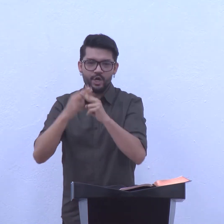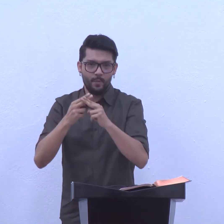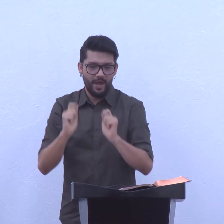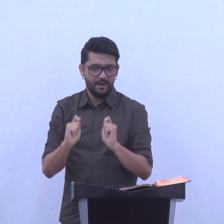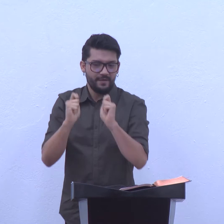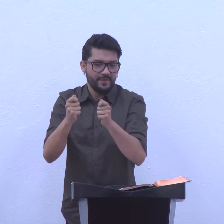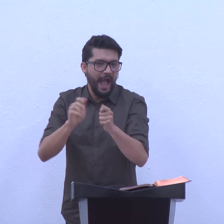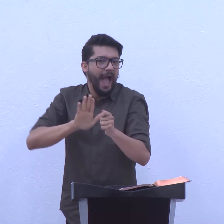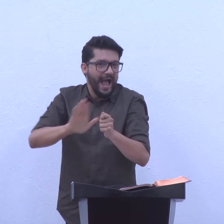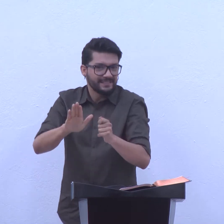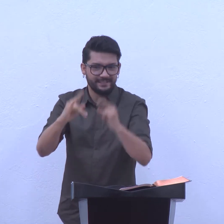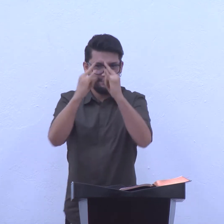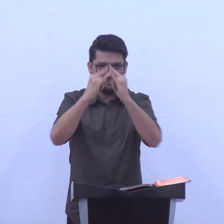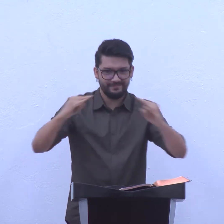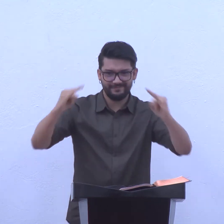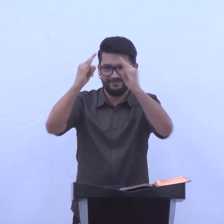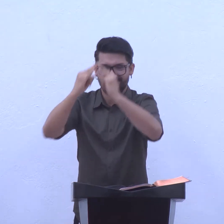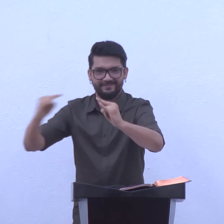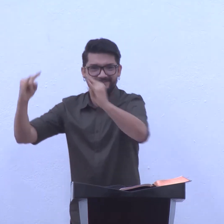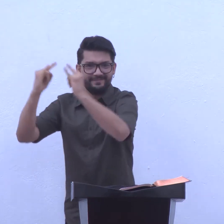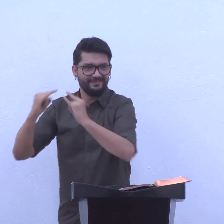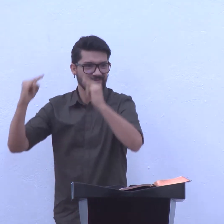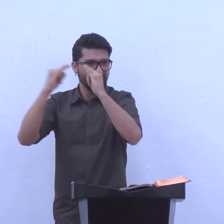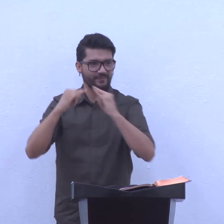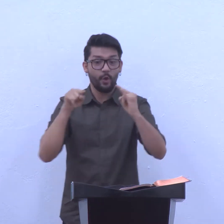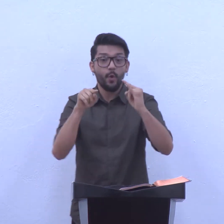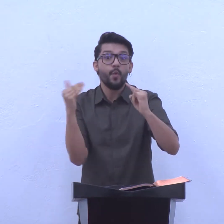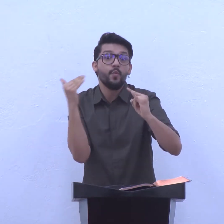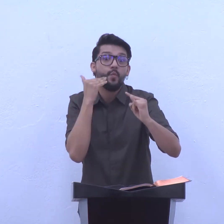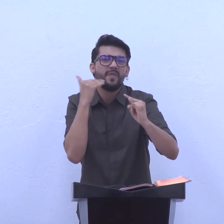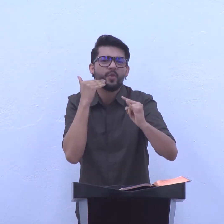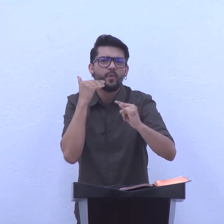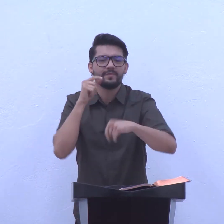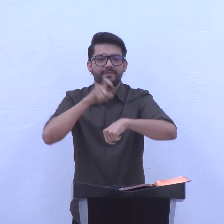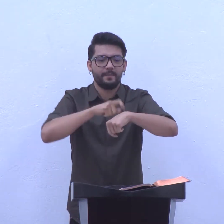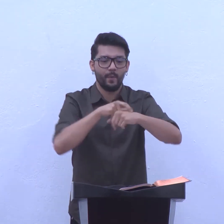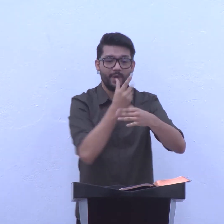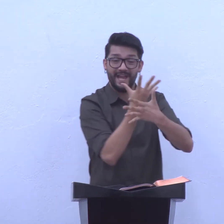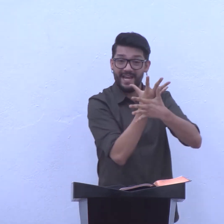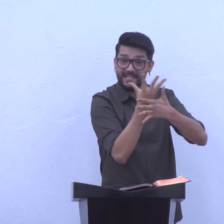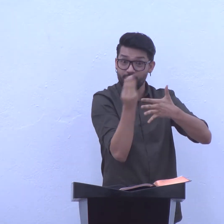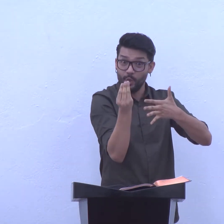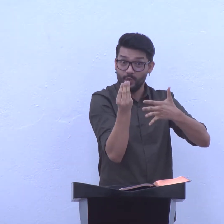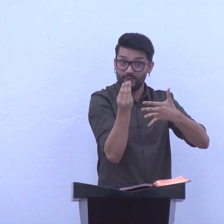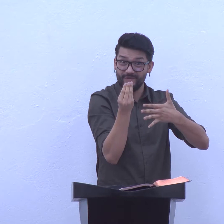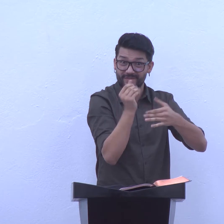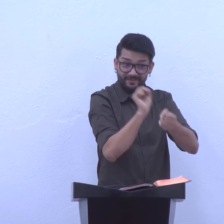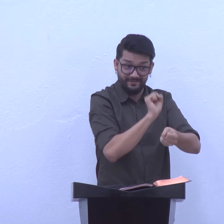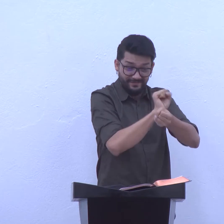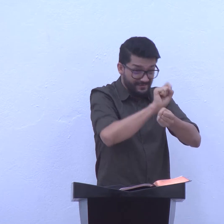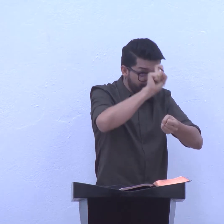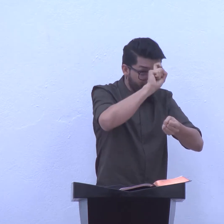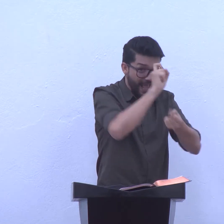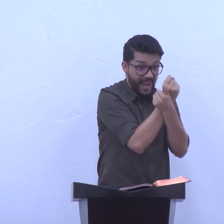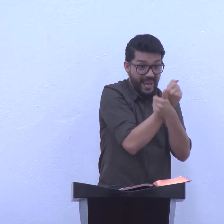significa eso de la fiesta de los tabernáculos? Pues era en conmemoración del tiempo del